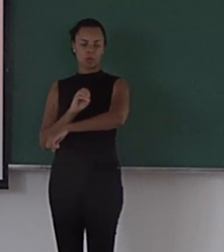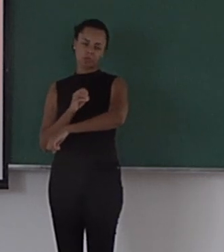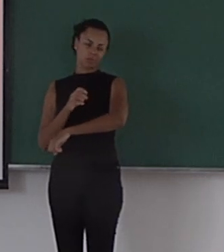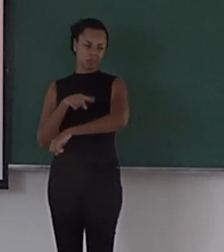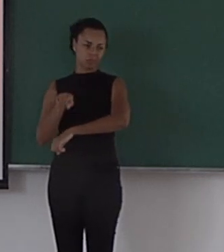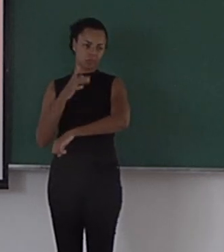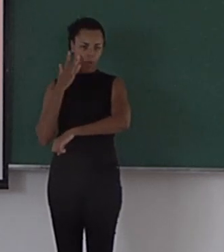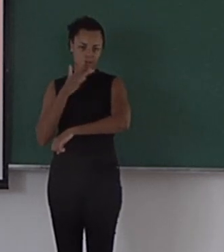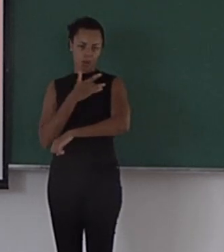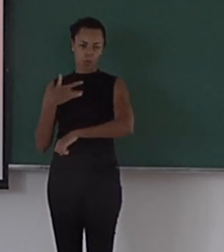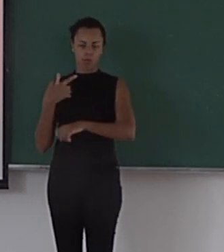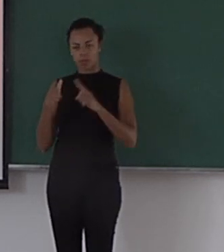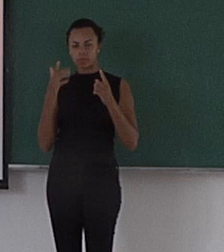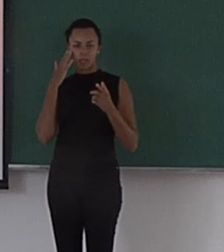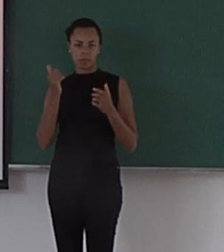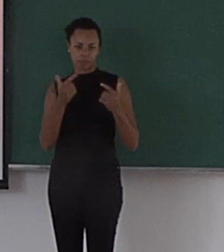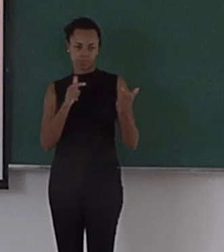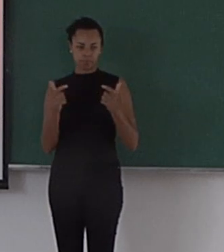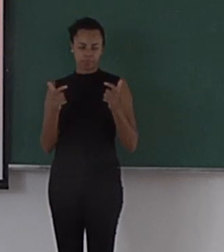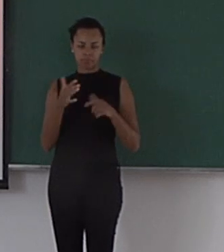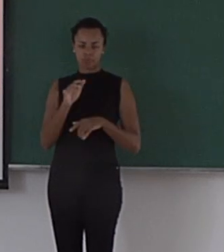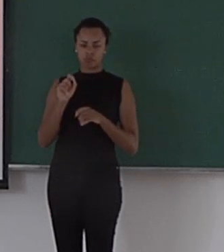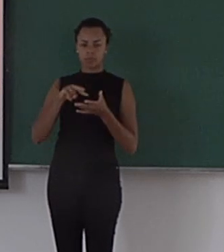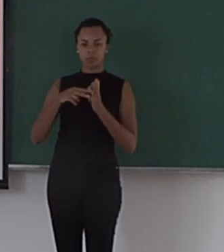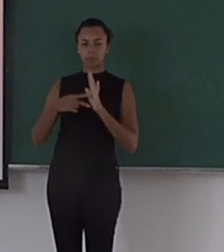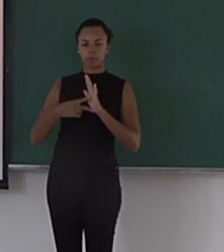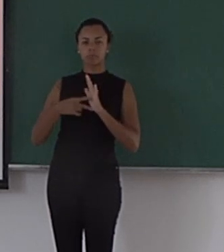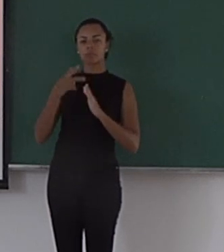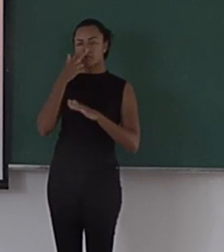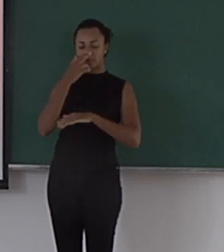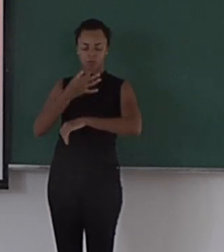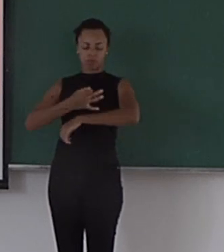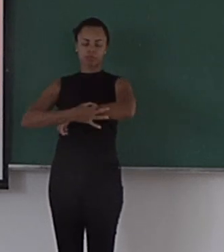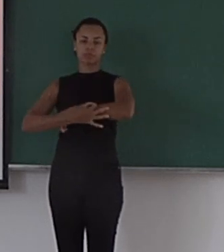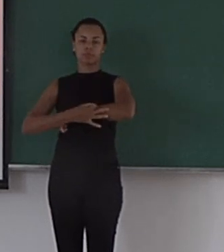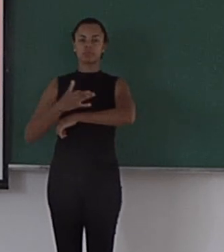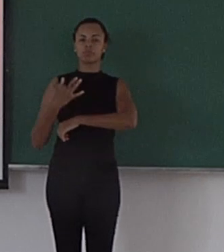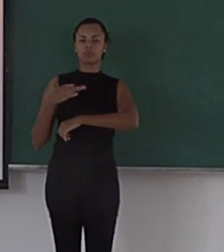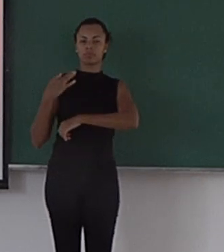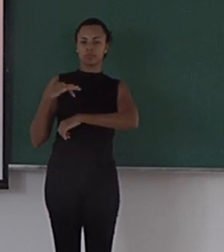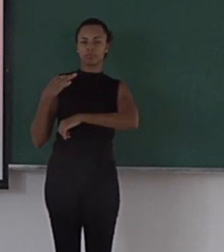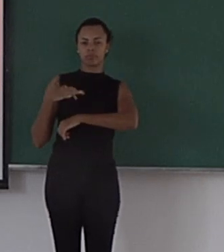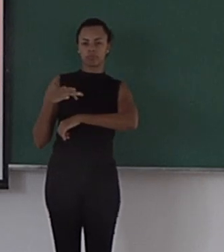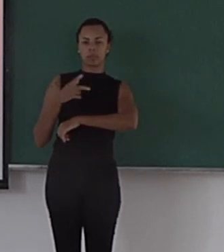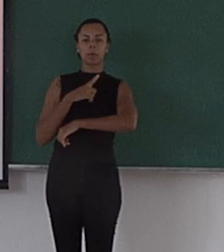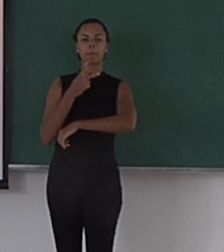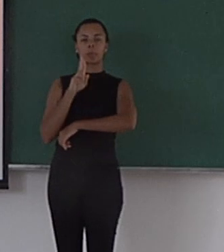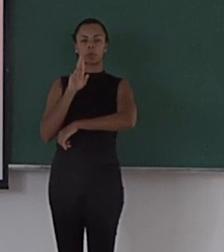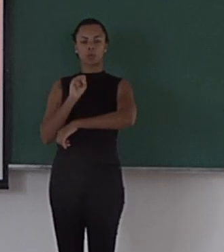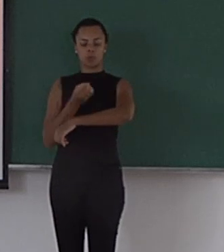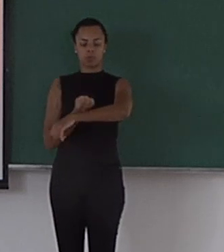sendo da área, tem mais ou menos uma ideia. O que é um abscesso? É como se fosse um furúnculo, uma ferida, um bolsão de pus,